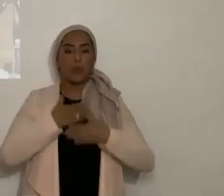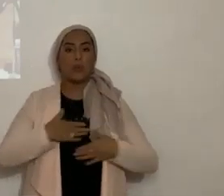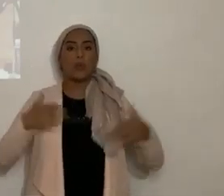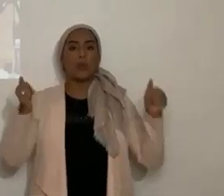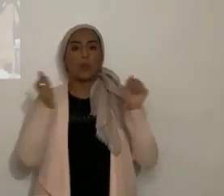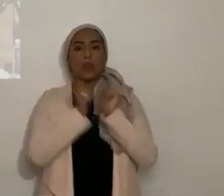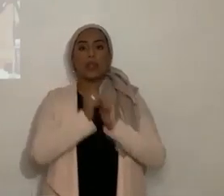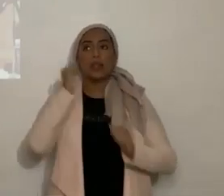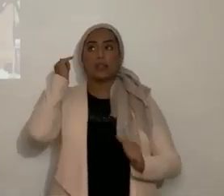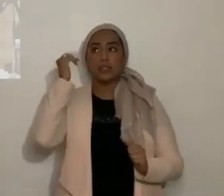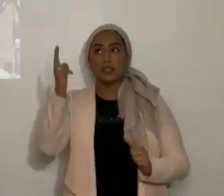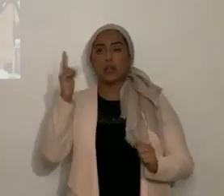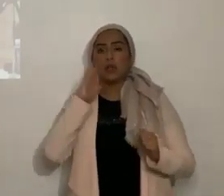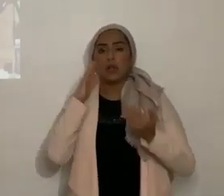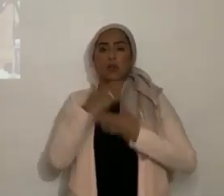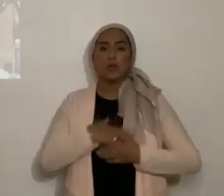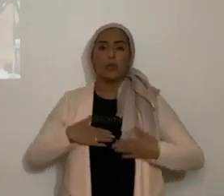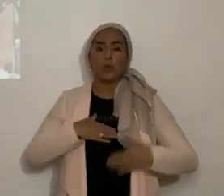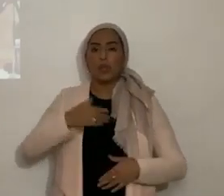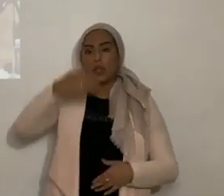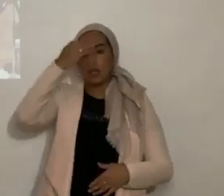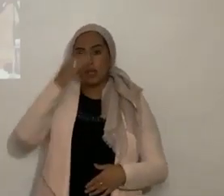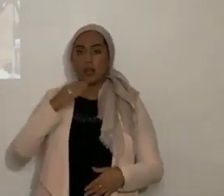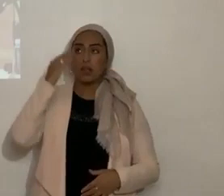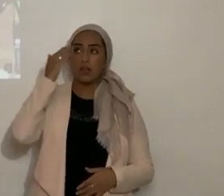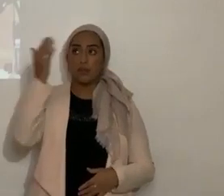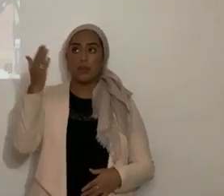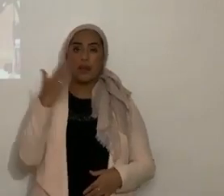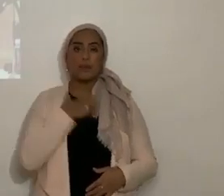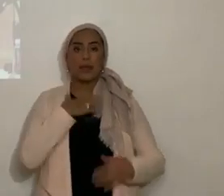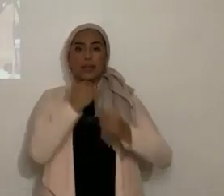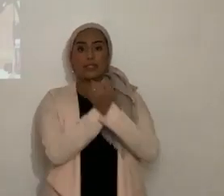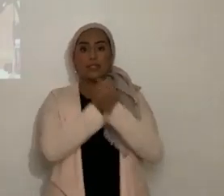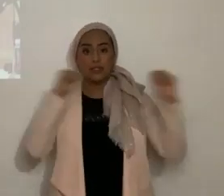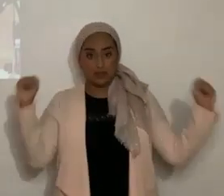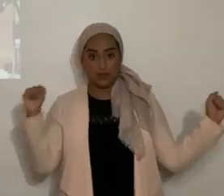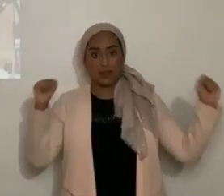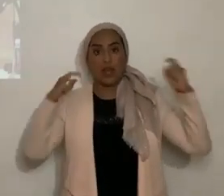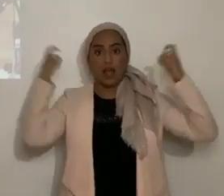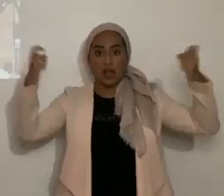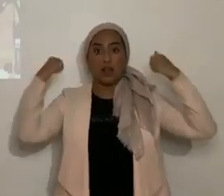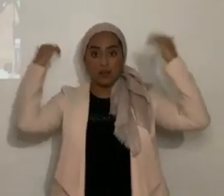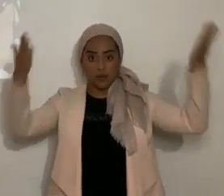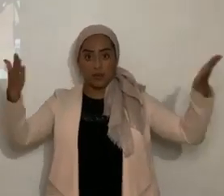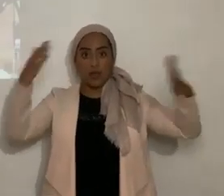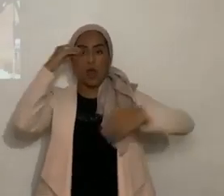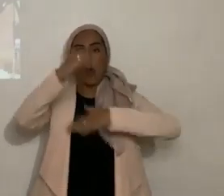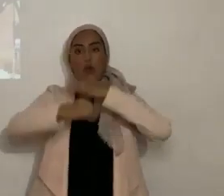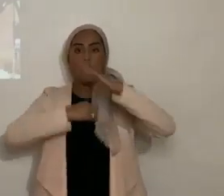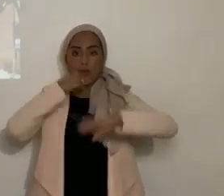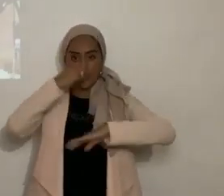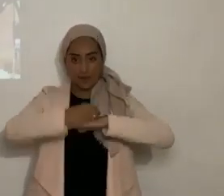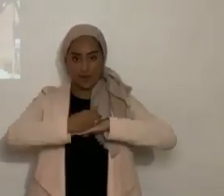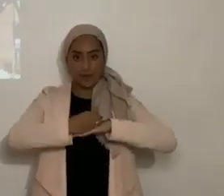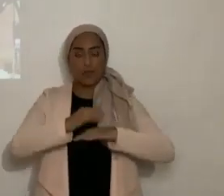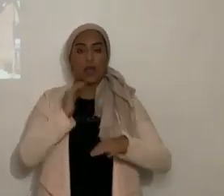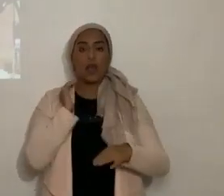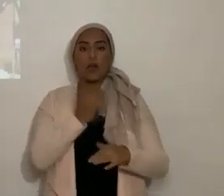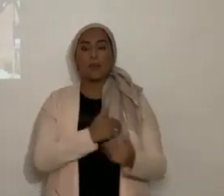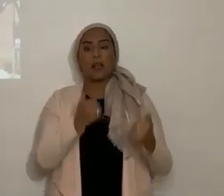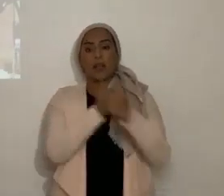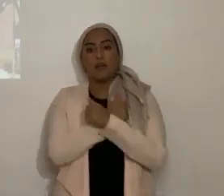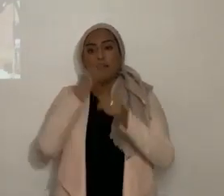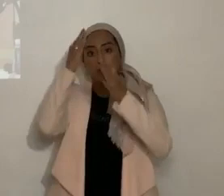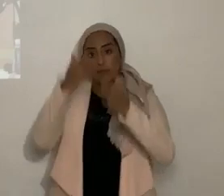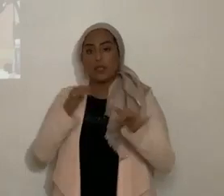Yahweh, y me gozaré en el Elohim de mi salvación. Aleluya, amén. nuestro amado Roe